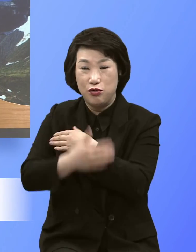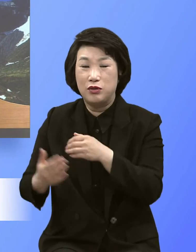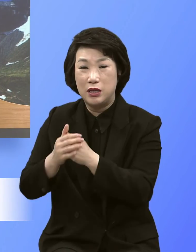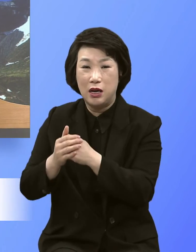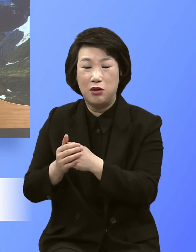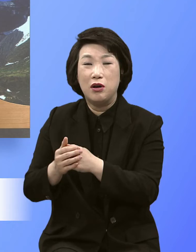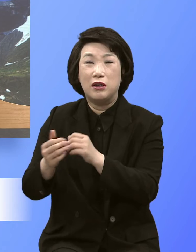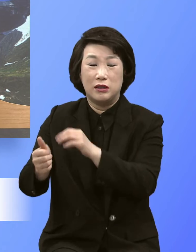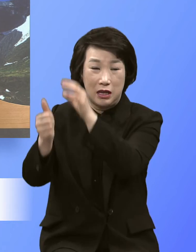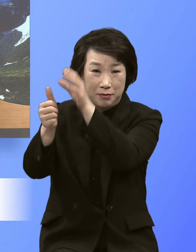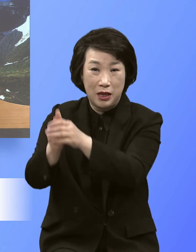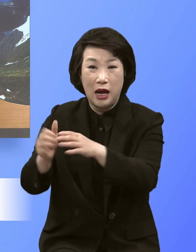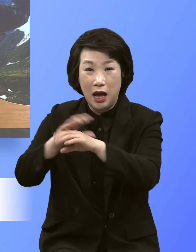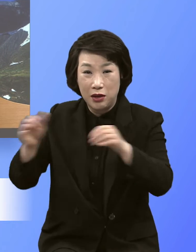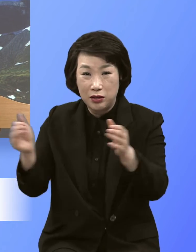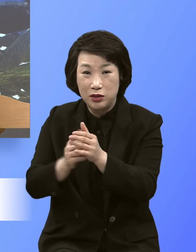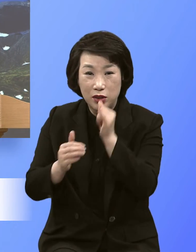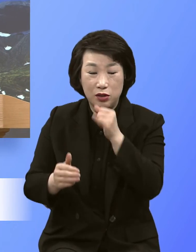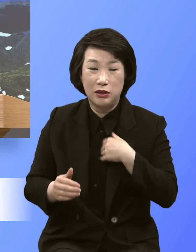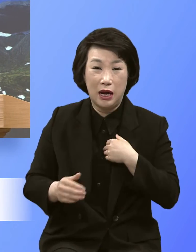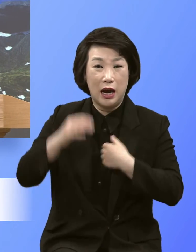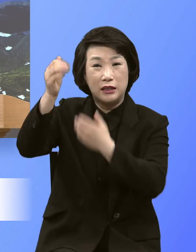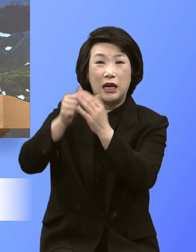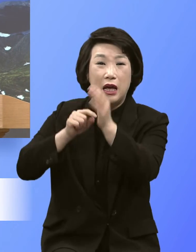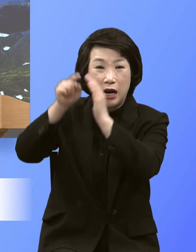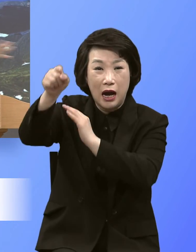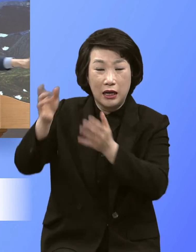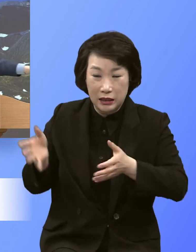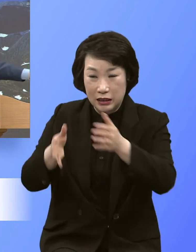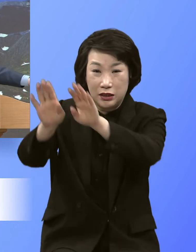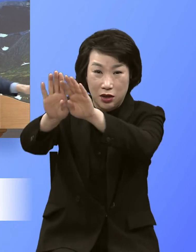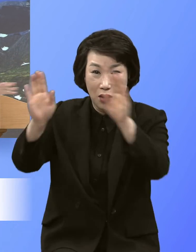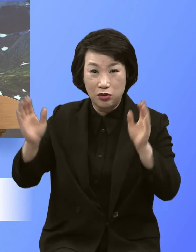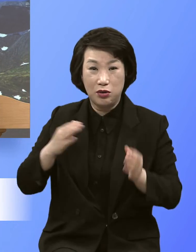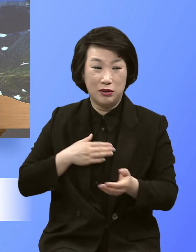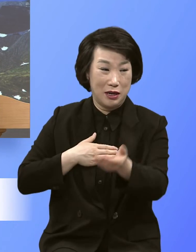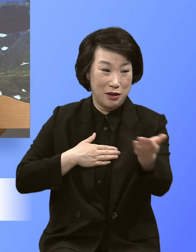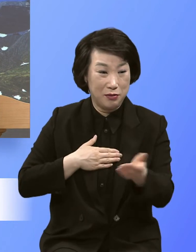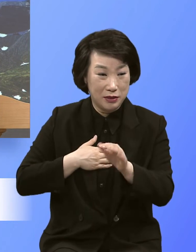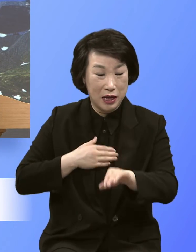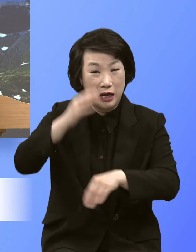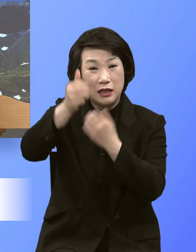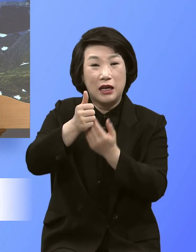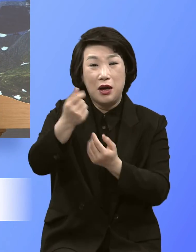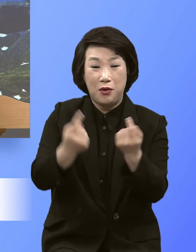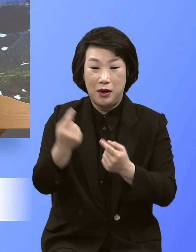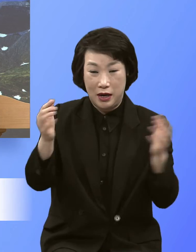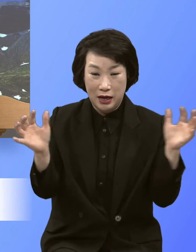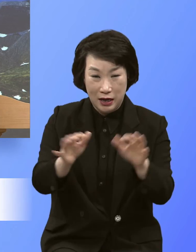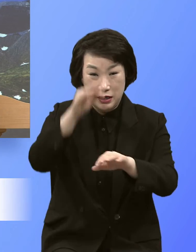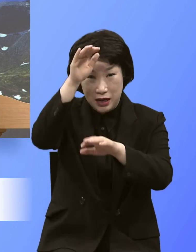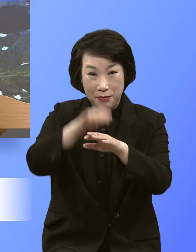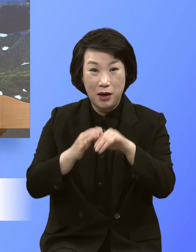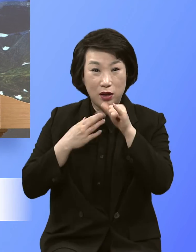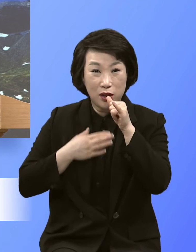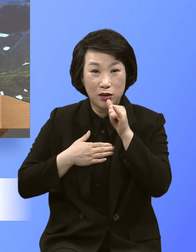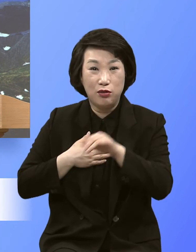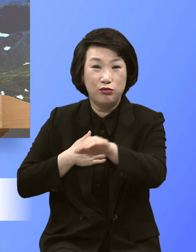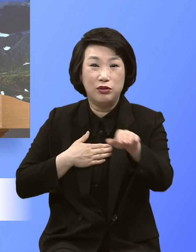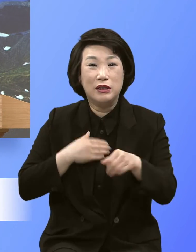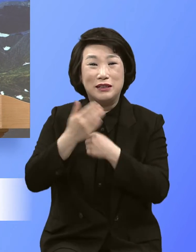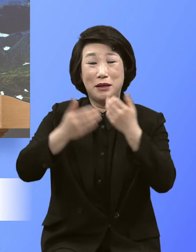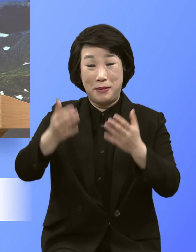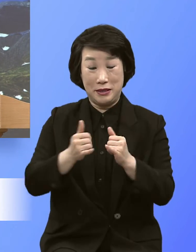길을 열었으니 그래서 여러분은 하나님께 나와 예배하고 있다는 사실에 은혜 입은